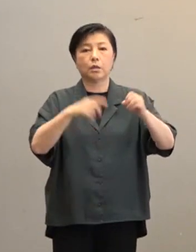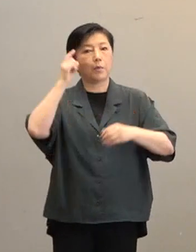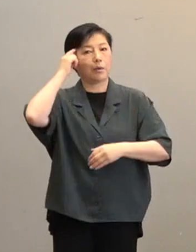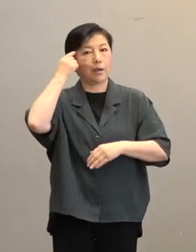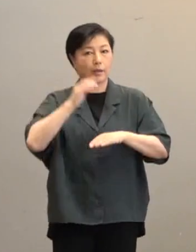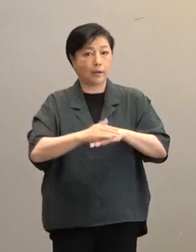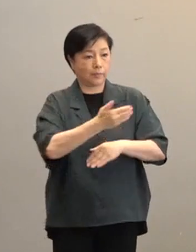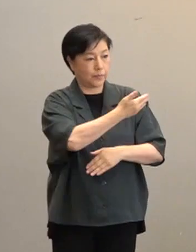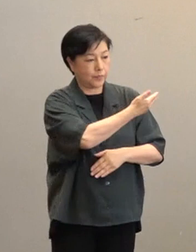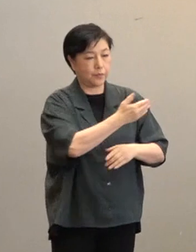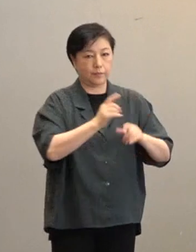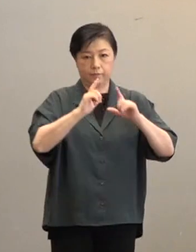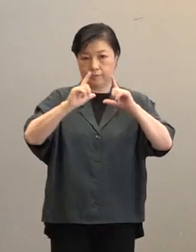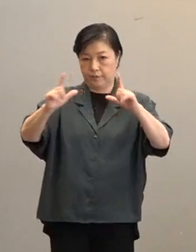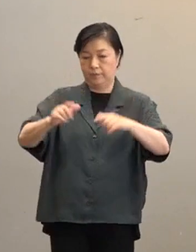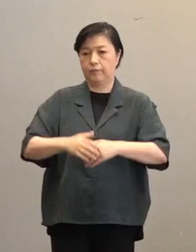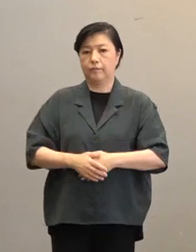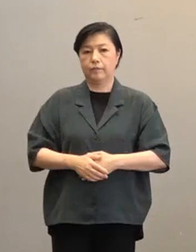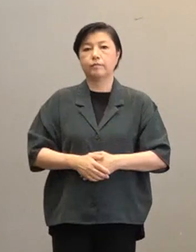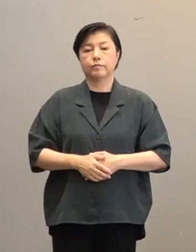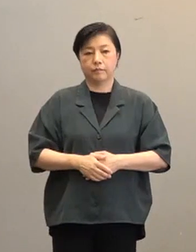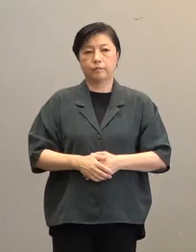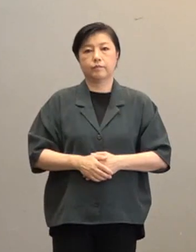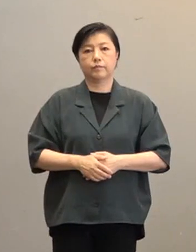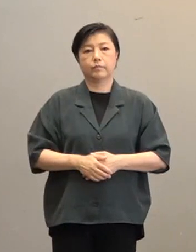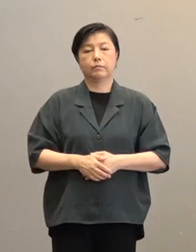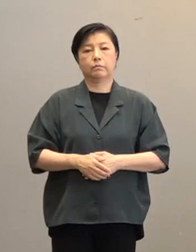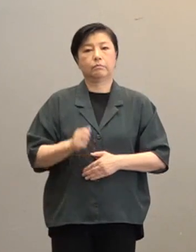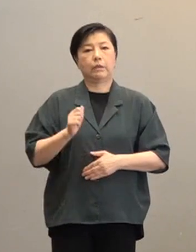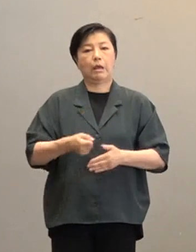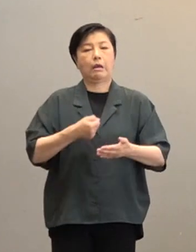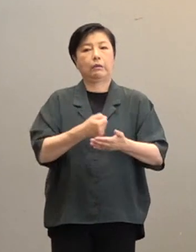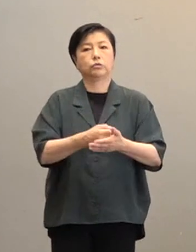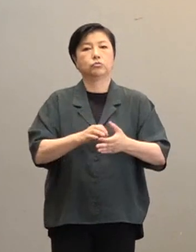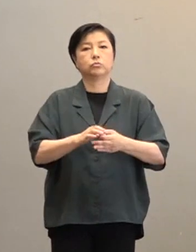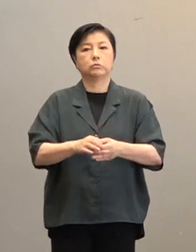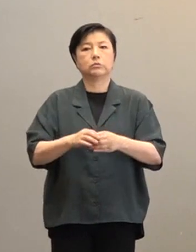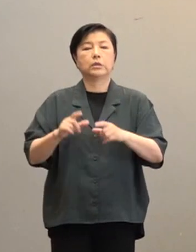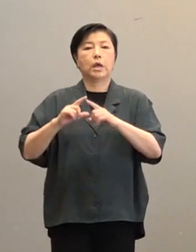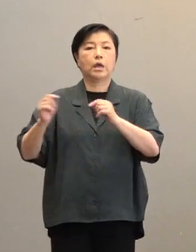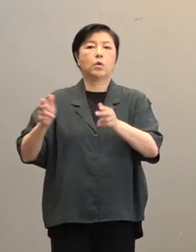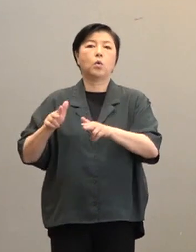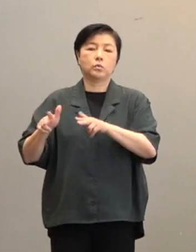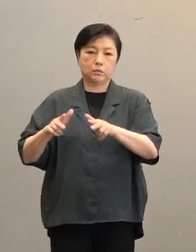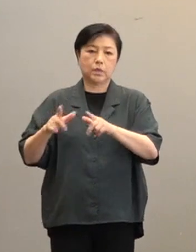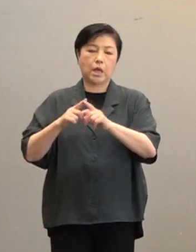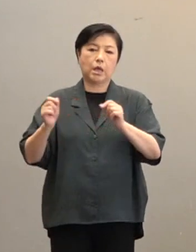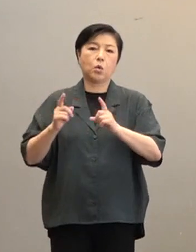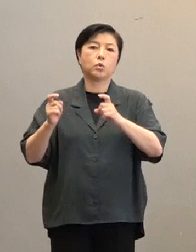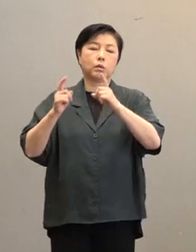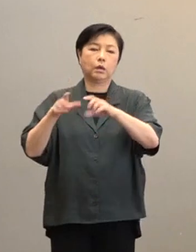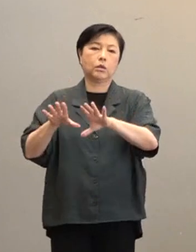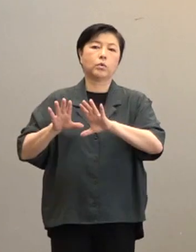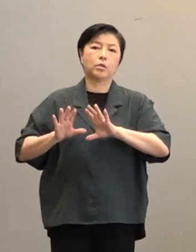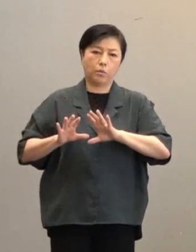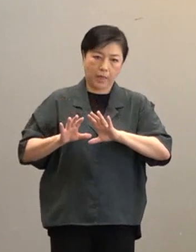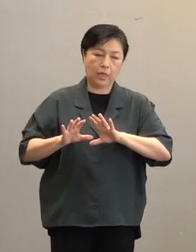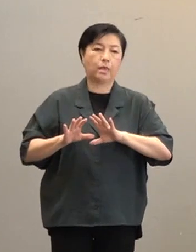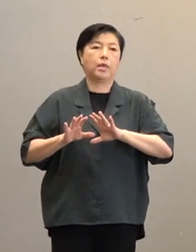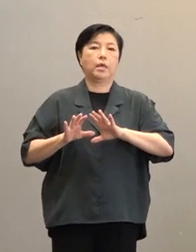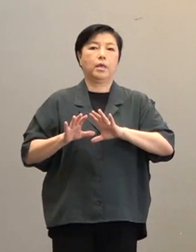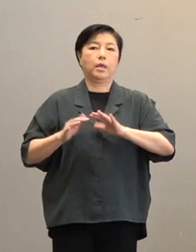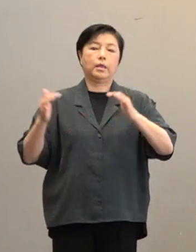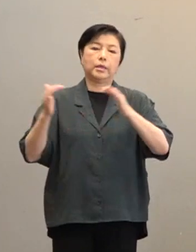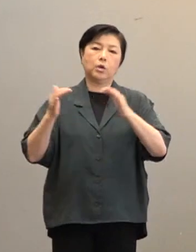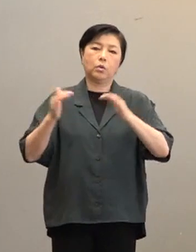います。 はい、判決について、最終的には国政において国会において受け止め、そして、